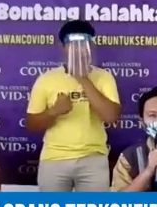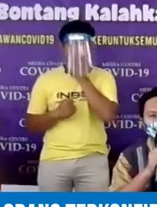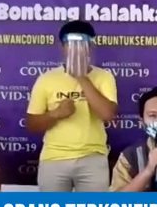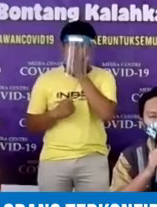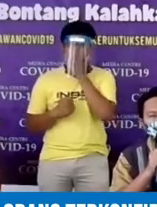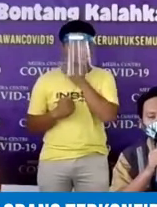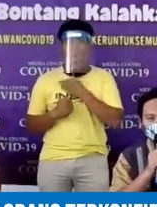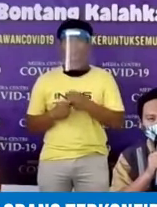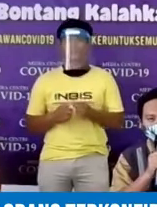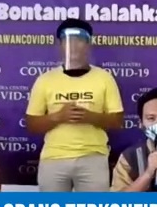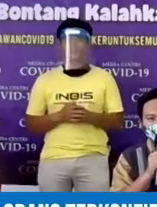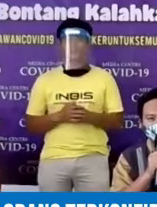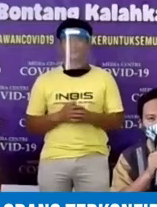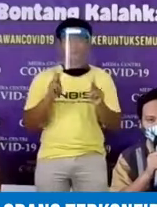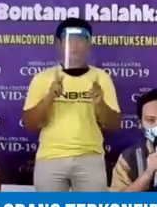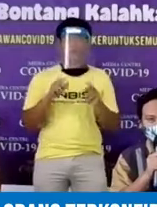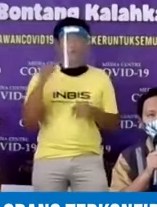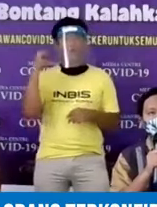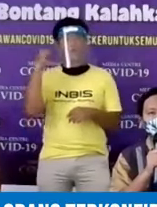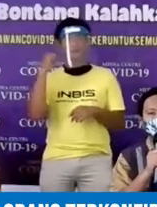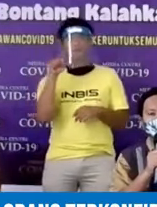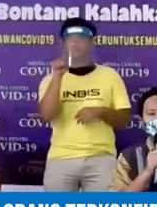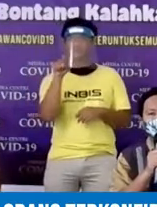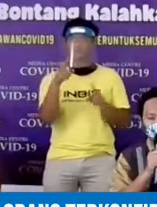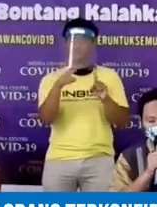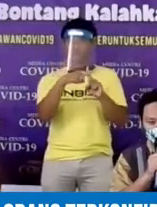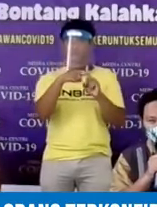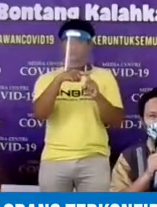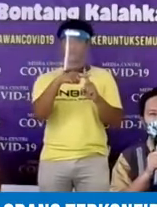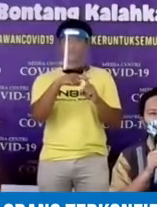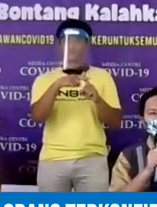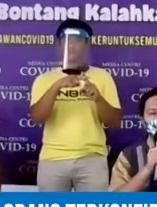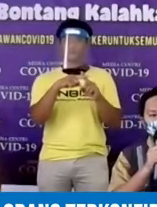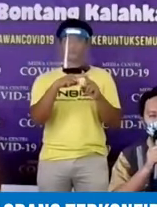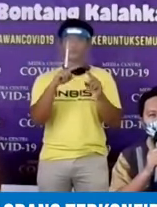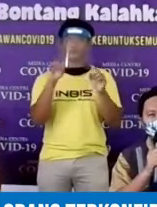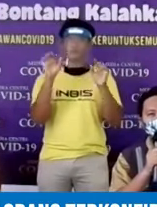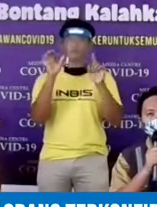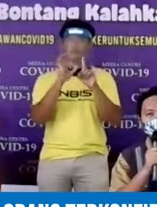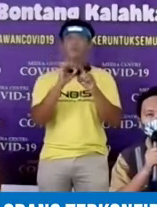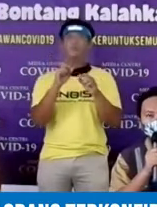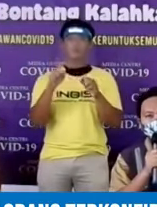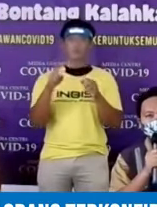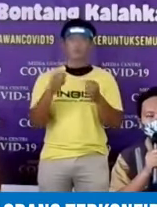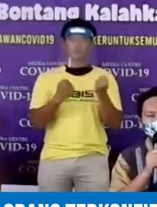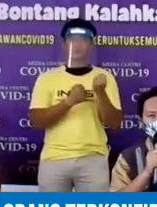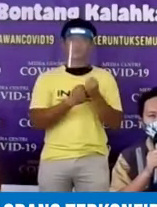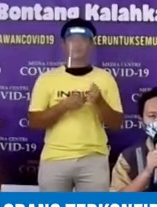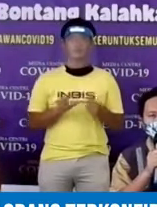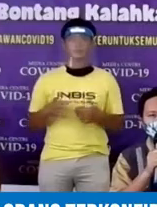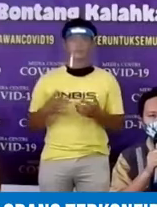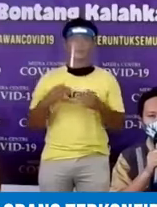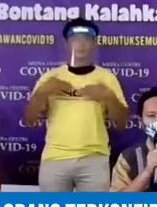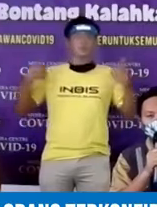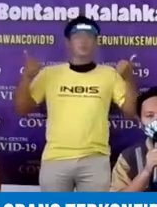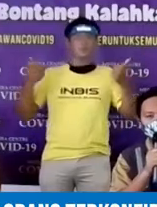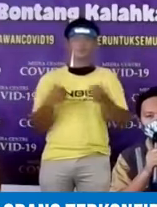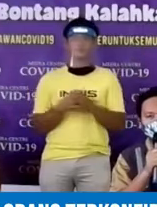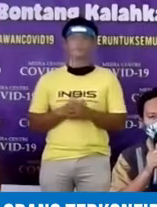bisa dinyatakan selesai isolasi jika tidak ada gejala sama sekali artinya tidak perlu ada kekhawatiran mungkin di di